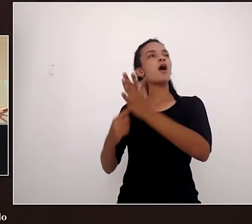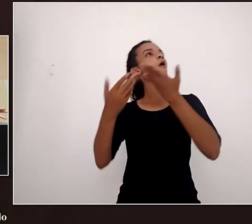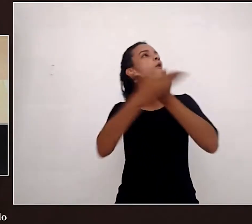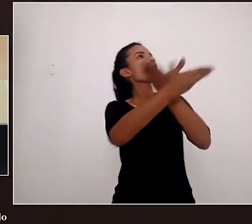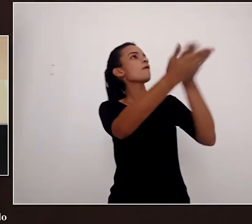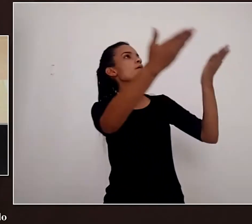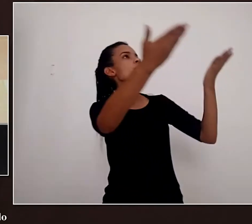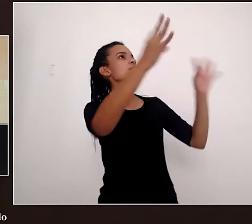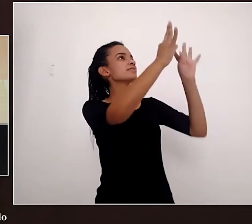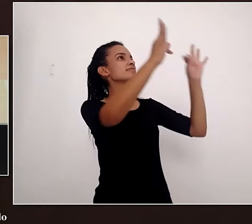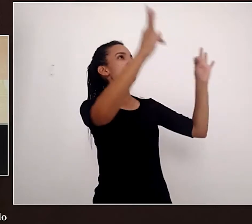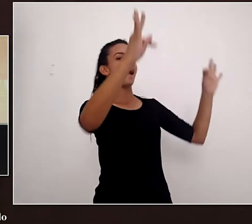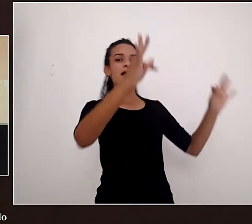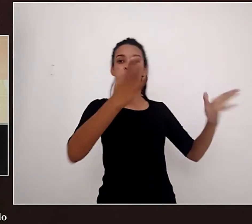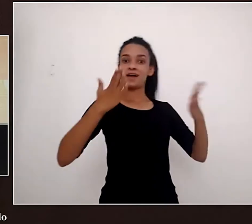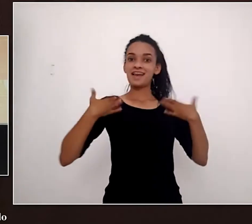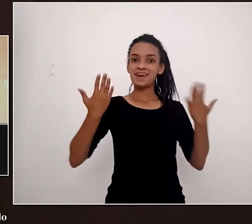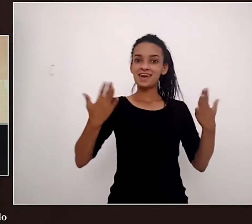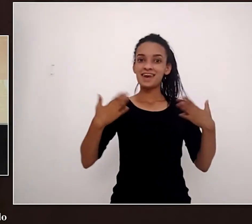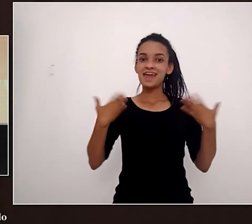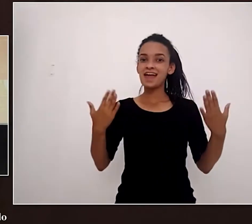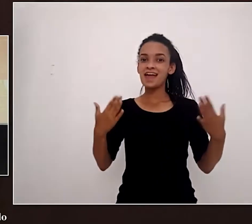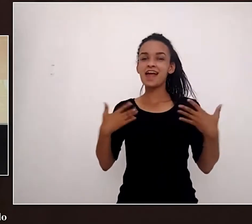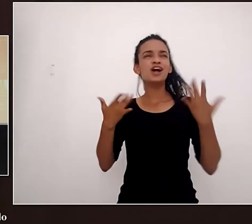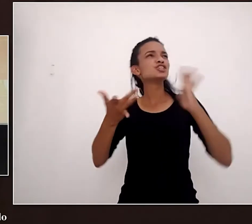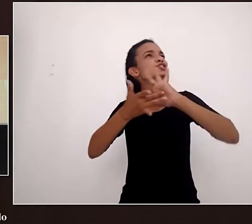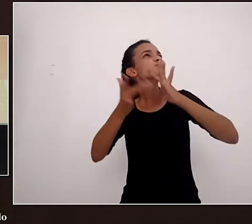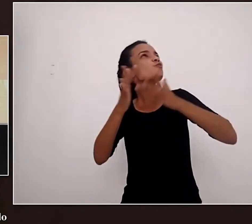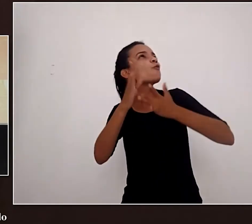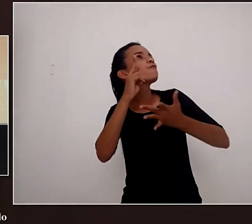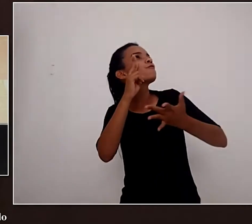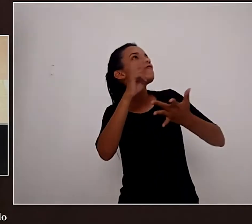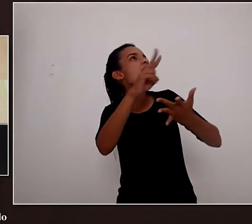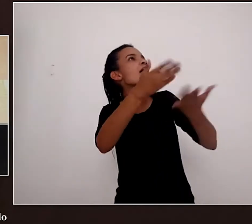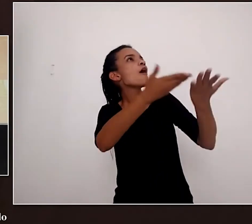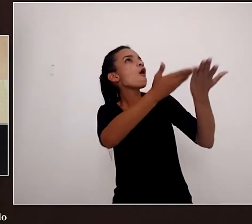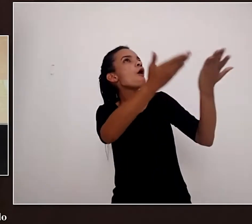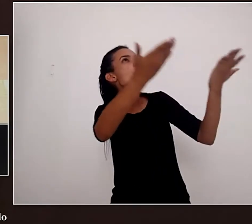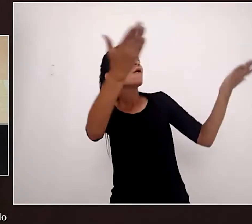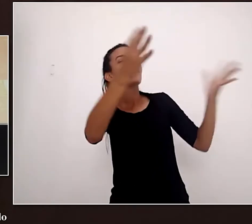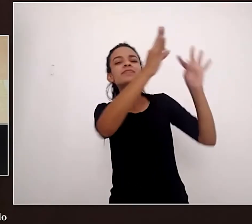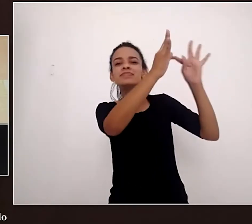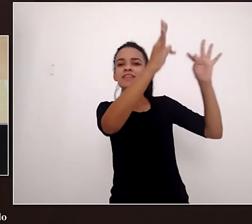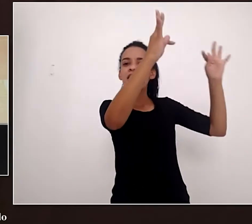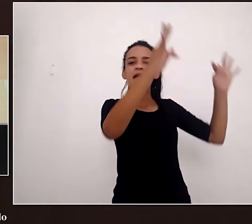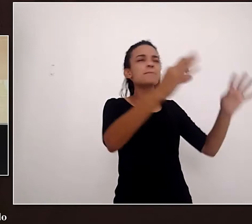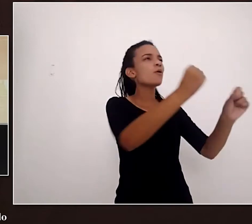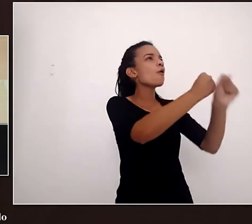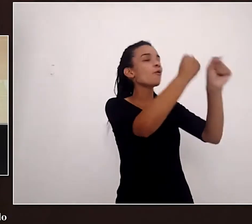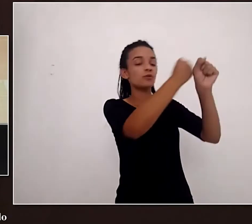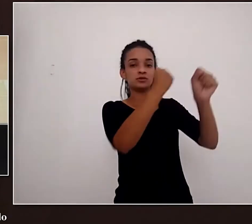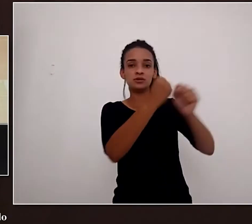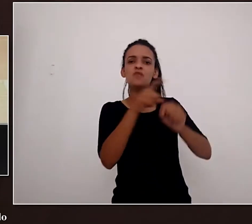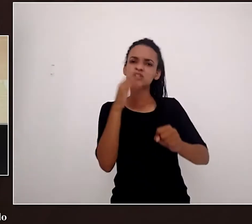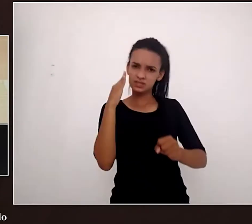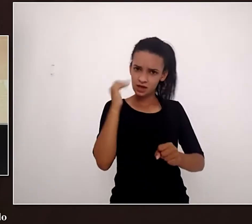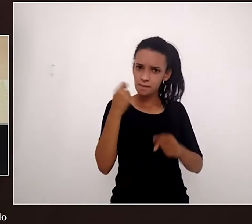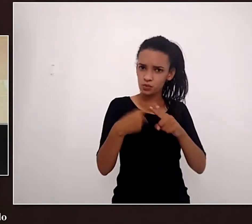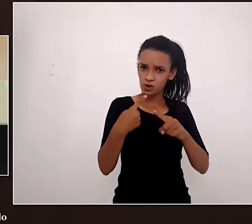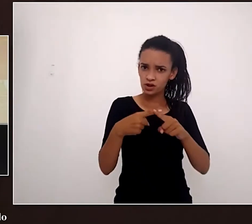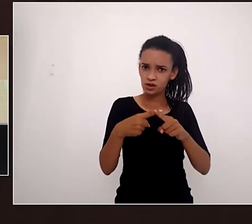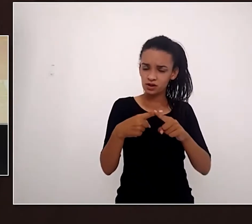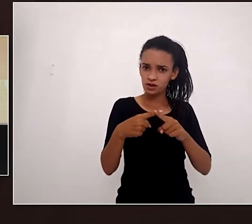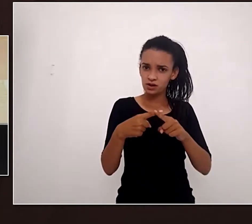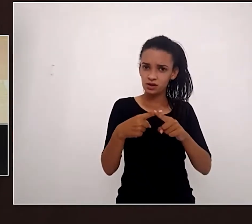entusiasmados, né? Olha só que construção. Vocês sabem por quê? Vocês leram Zacarias 3 e 4, eu pedi para vocês